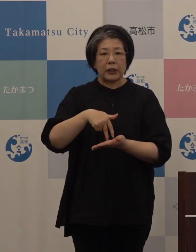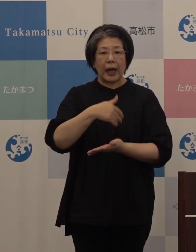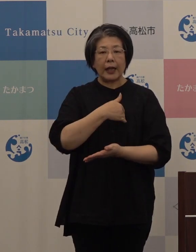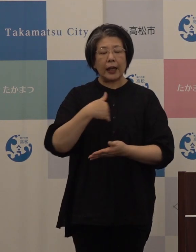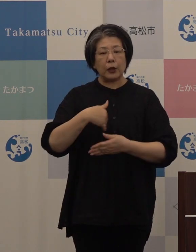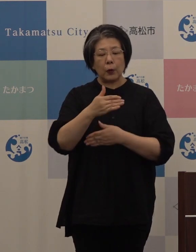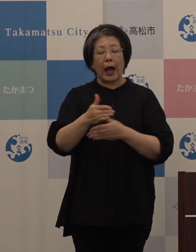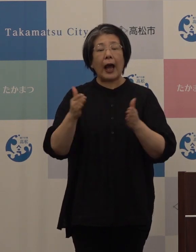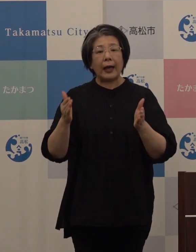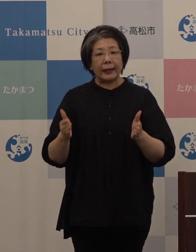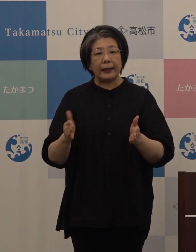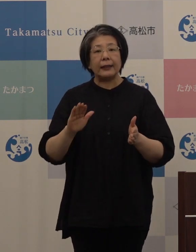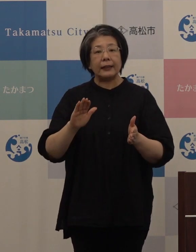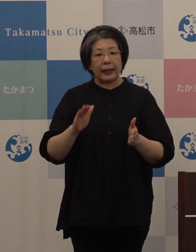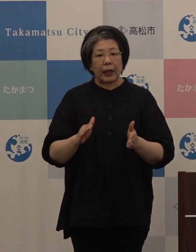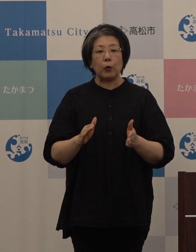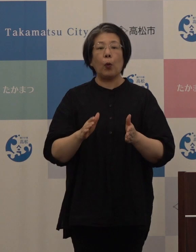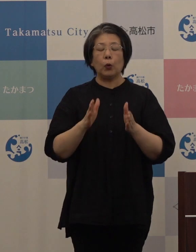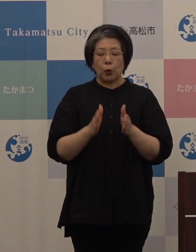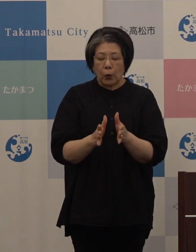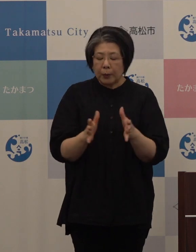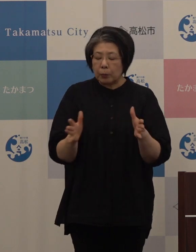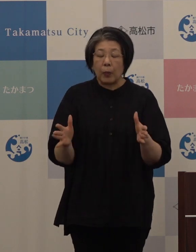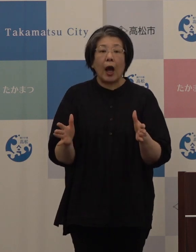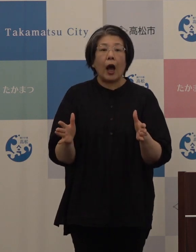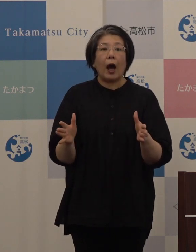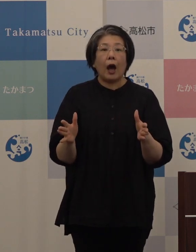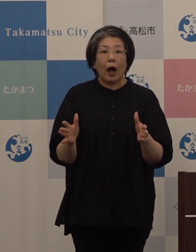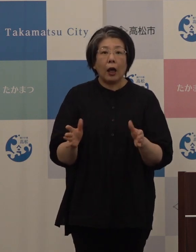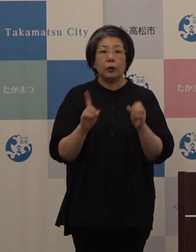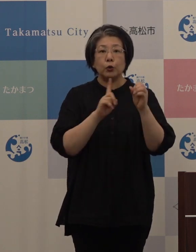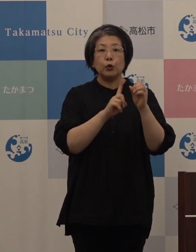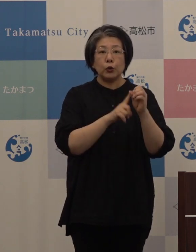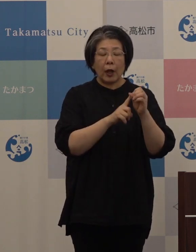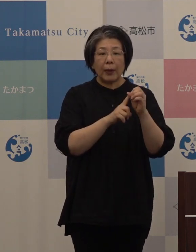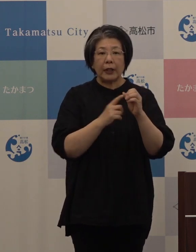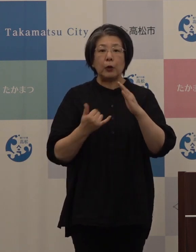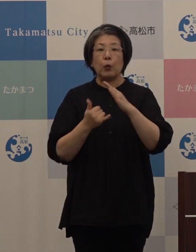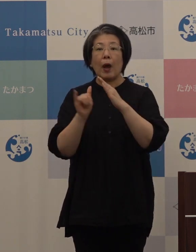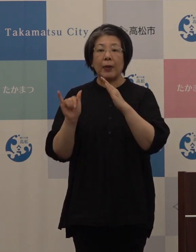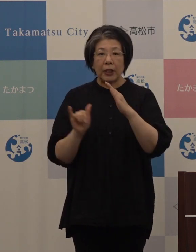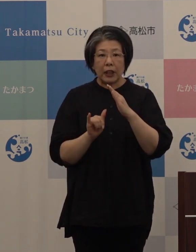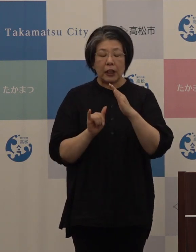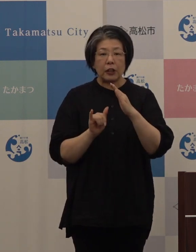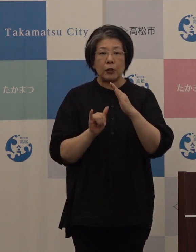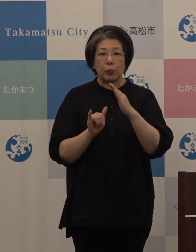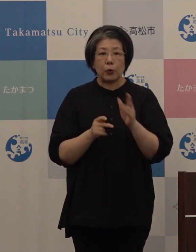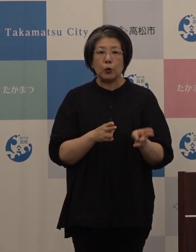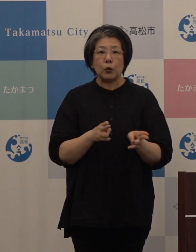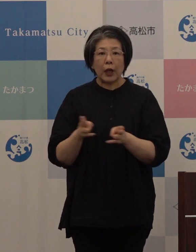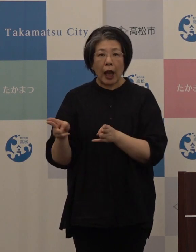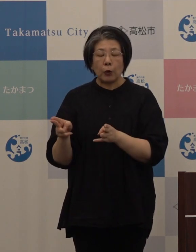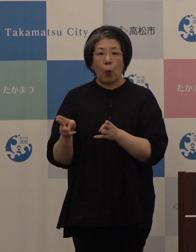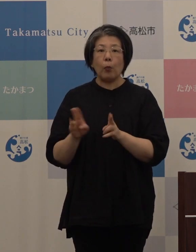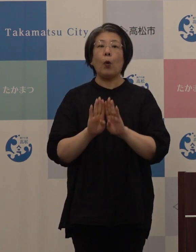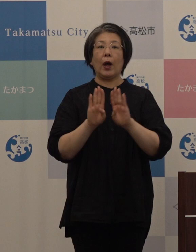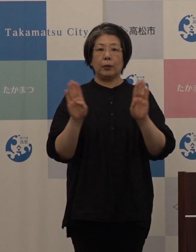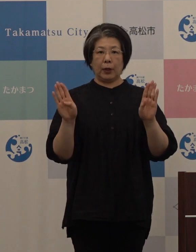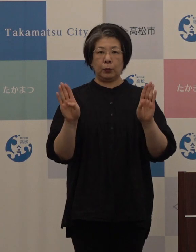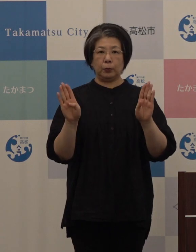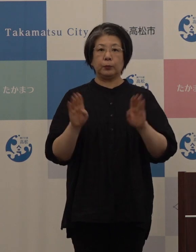ども、そういうものに拡充していきたいということで今回ファミリーシップ制度も導入することにしたというものでござい